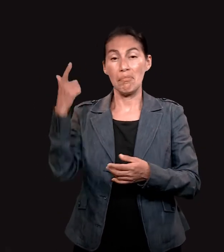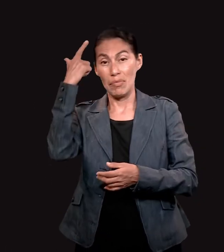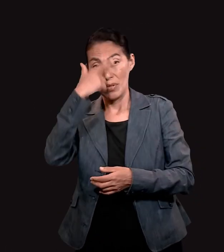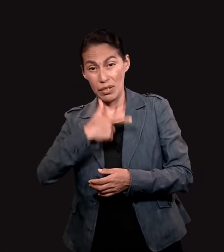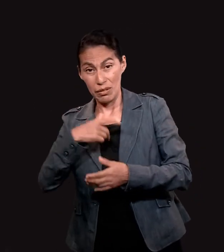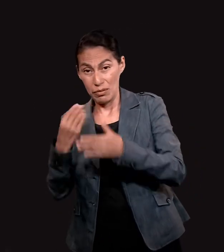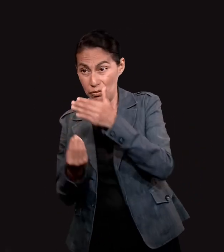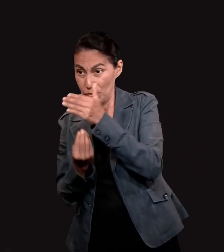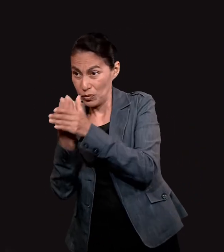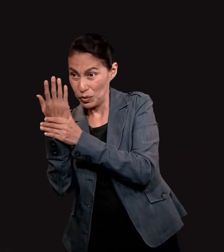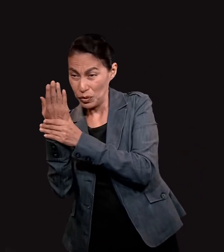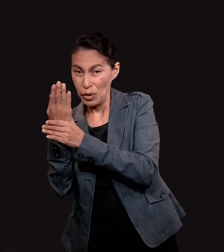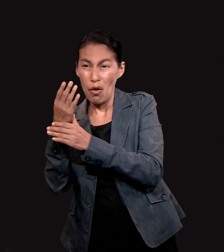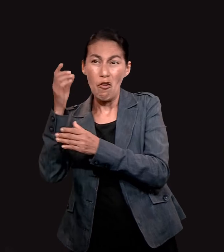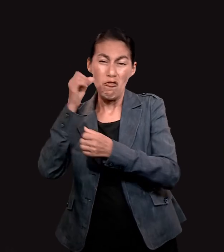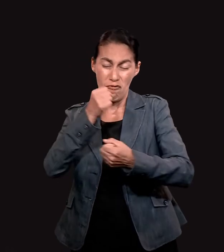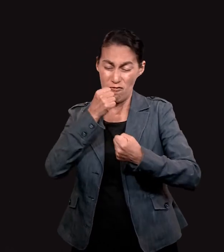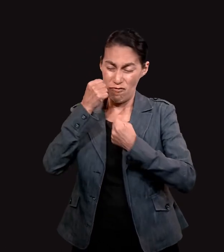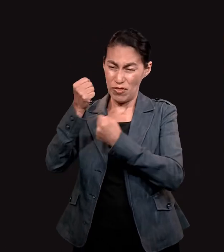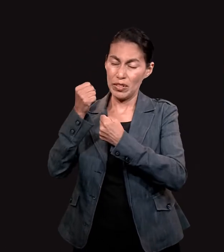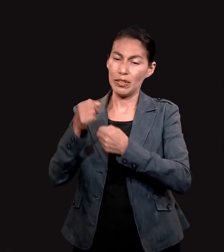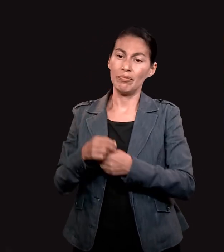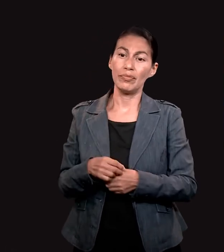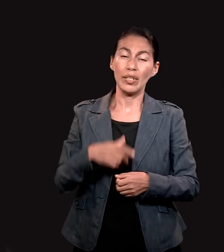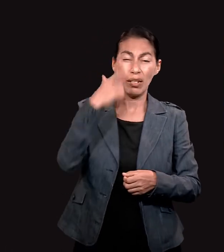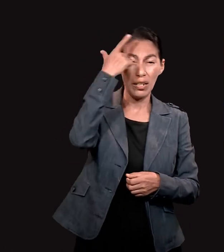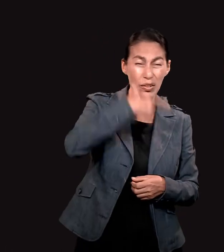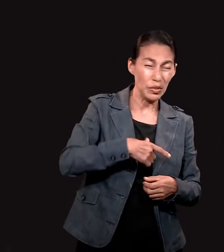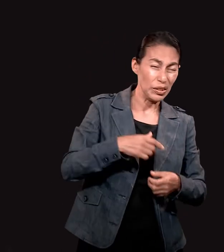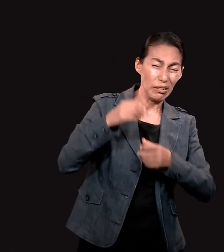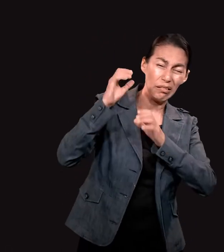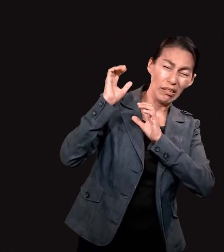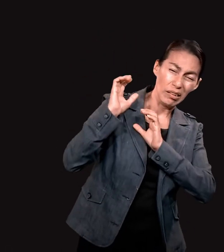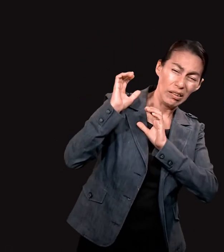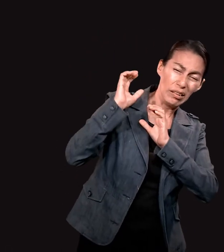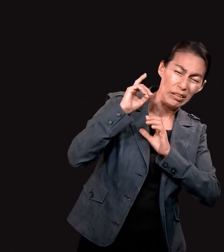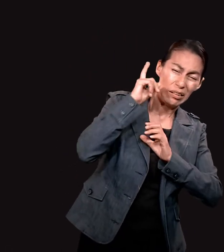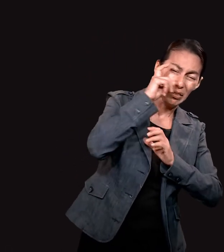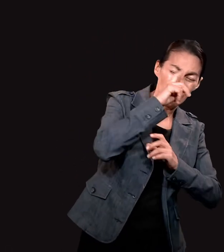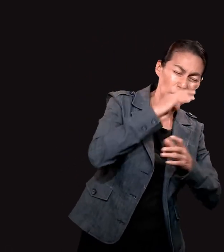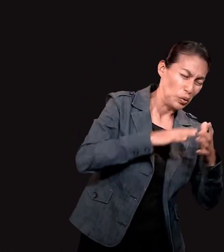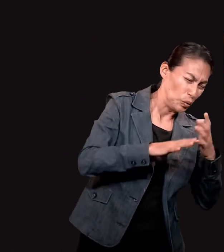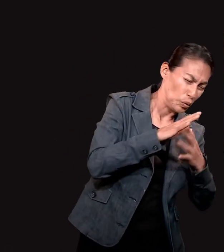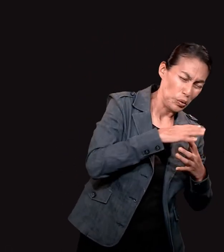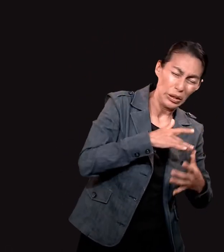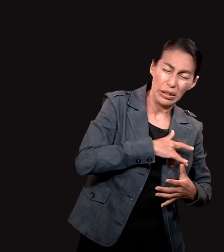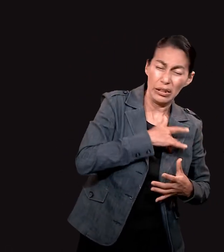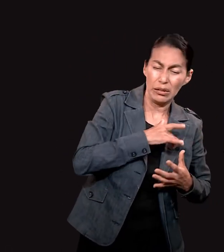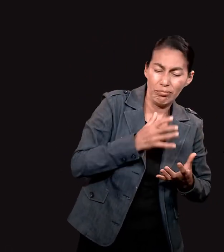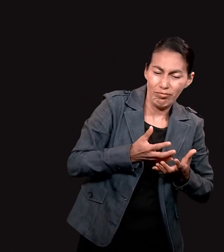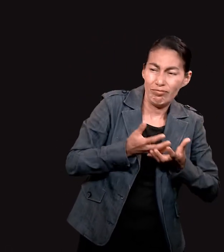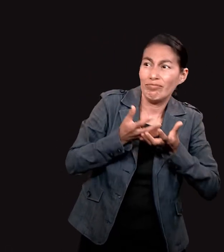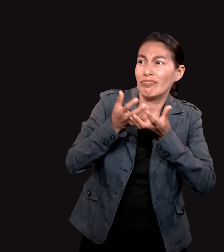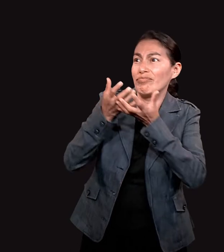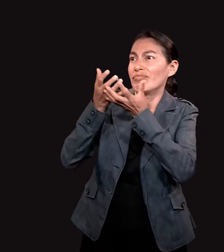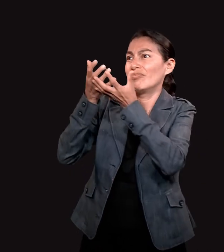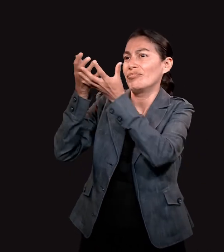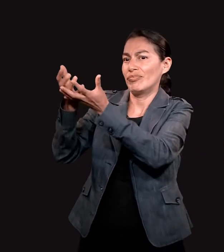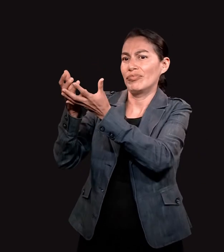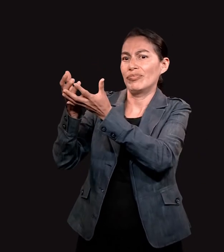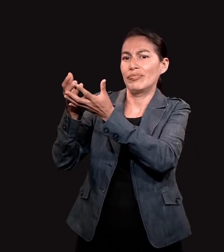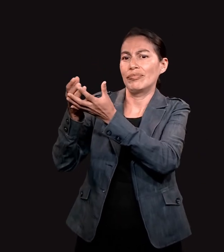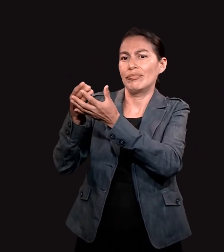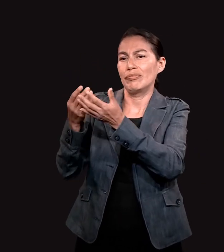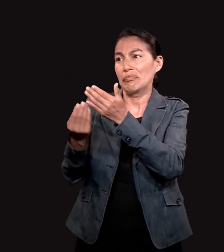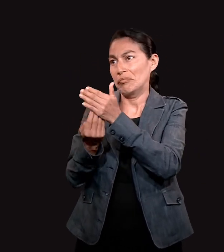las noches y todas las mañanas a renovar las fuerzas. En las noches a descargar las cargas y en las mañanas a renovar las fuerzas. En